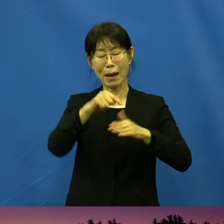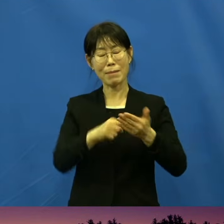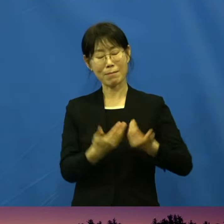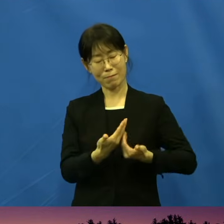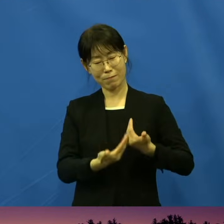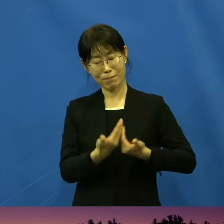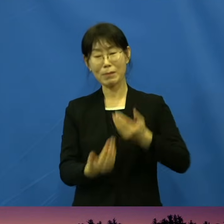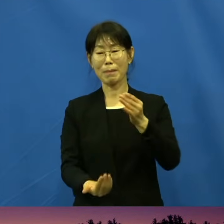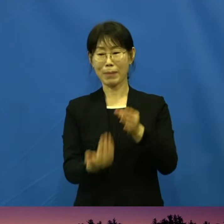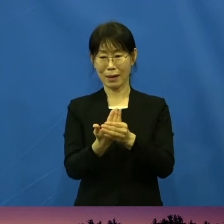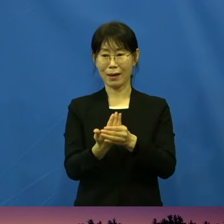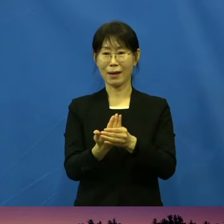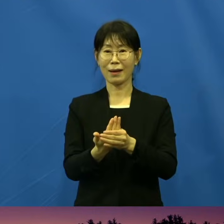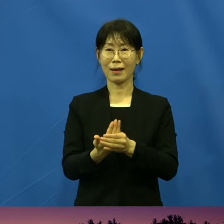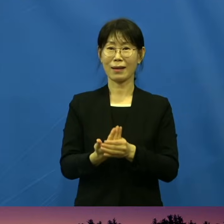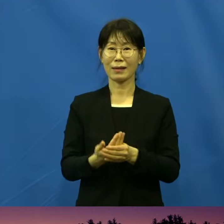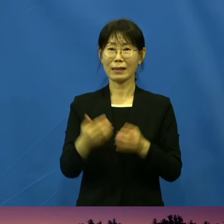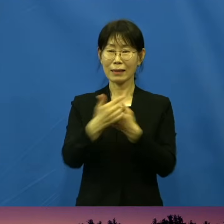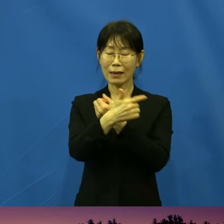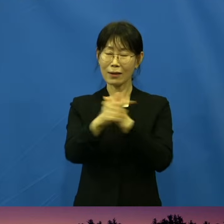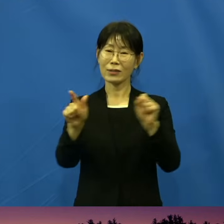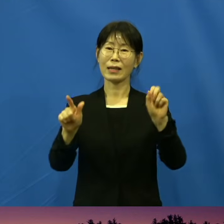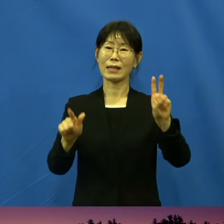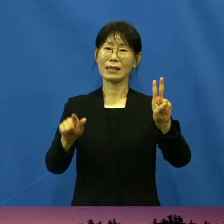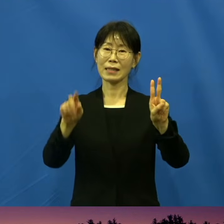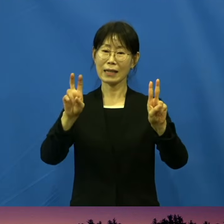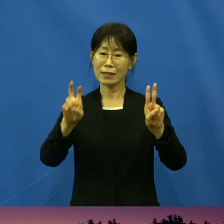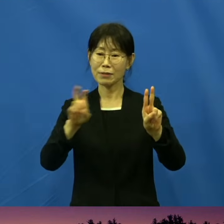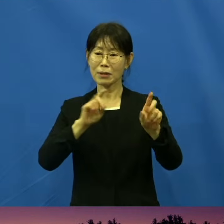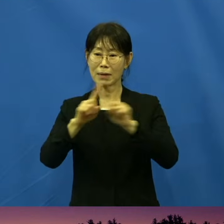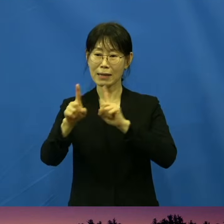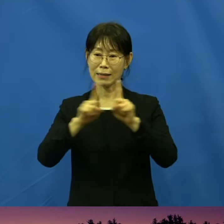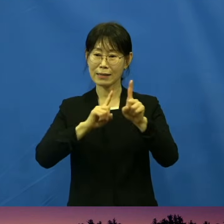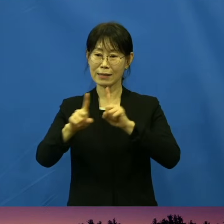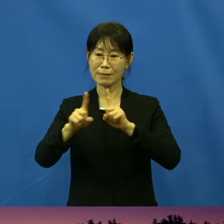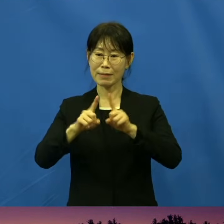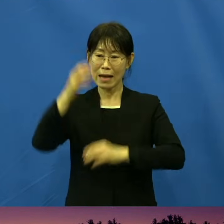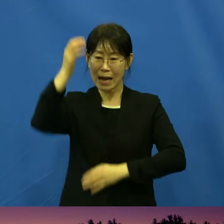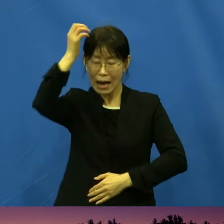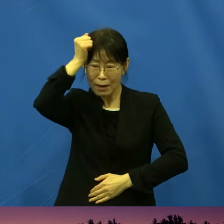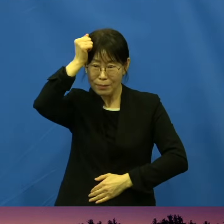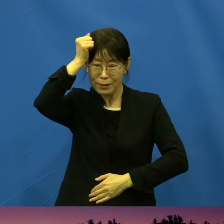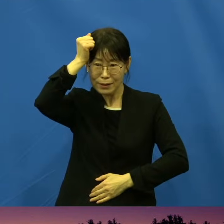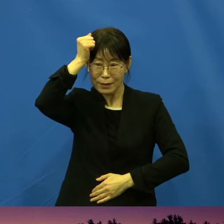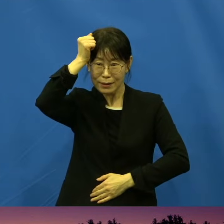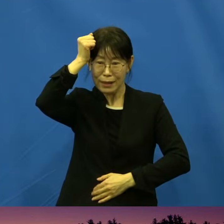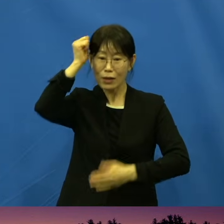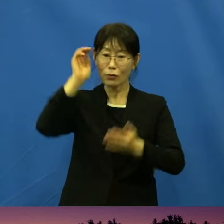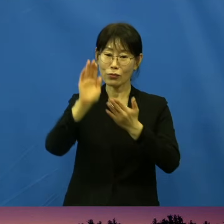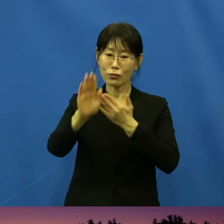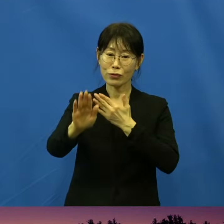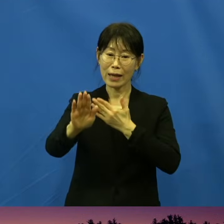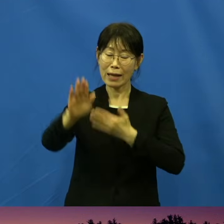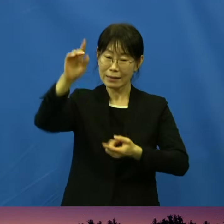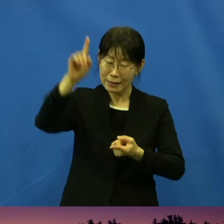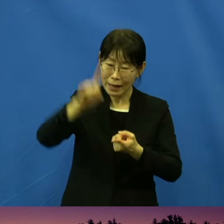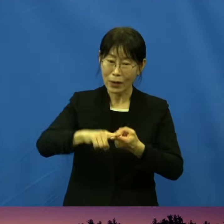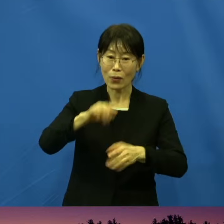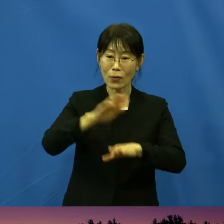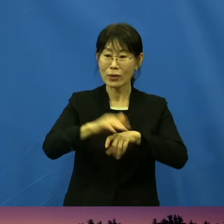여러분, 갈라디아서 2장 20절은 그냥 암송만 하는 게 아니에요. 이게 실제 우리의 삶에 구현되어야 돼요. 실현되어야